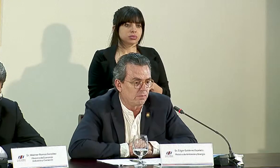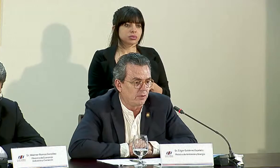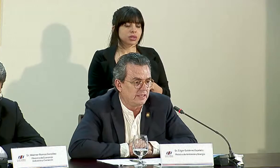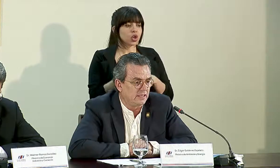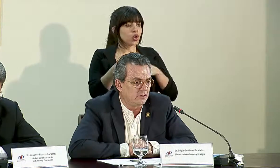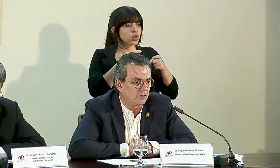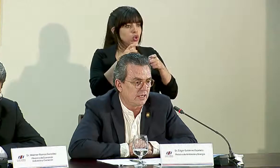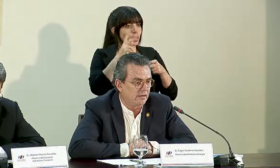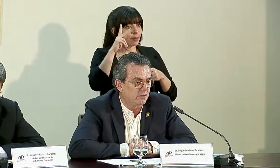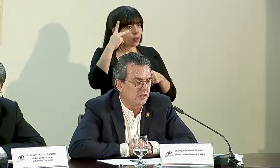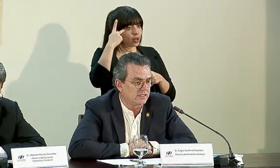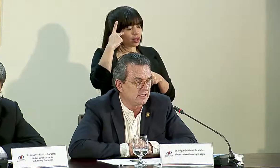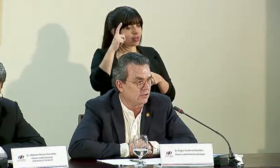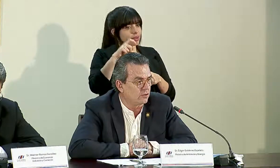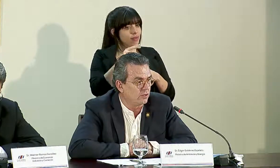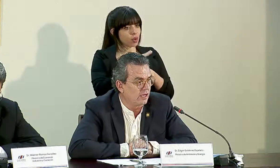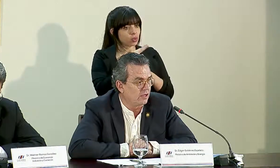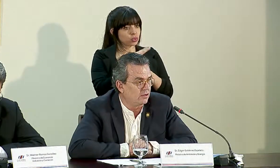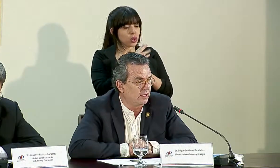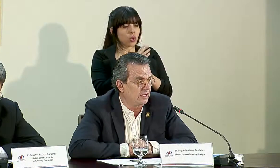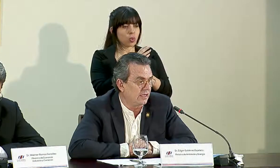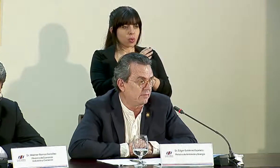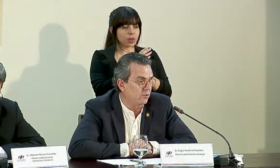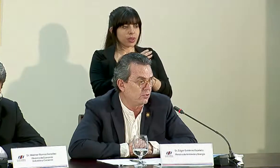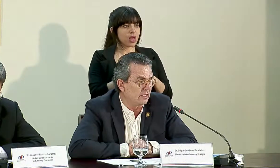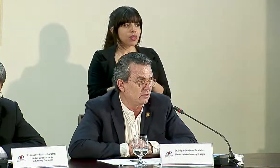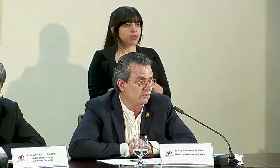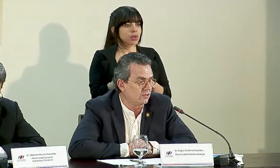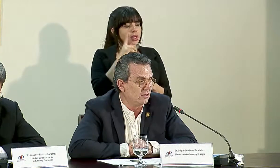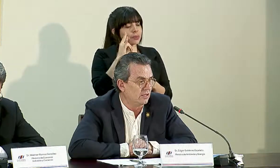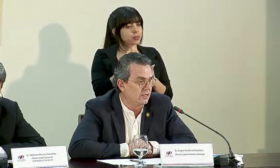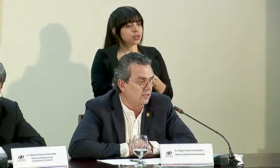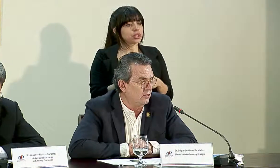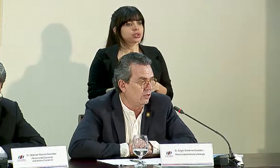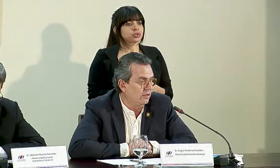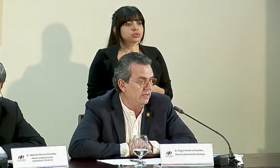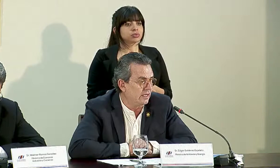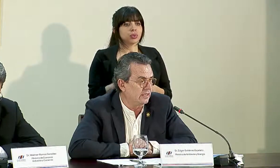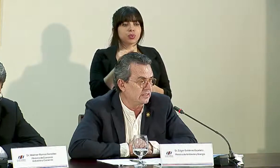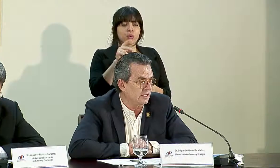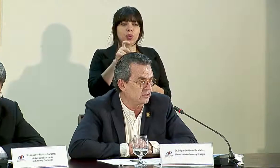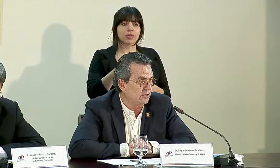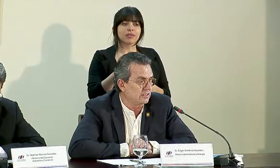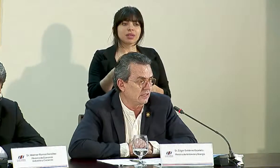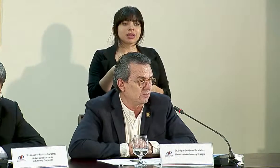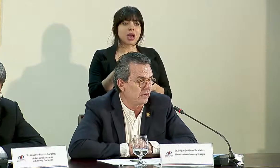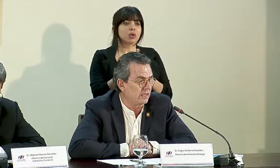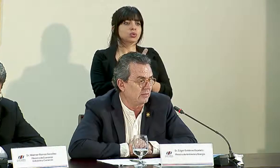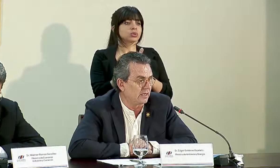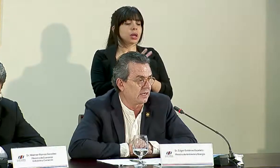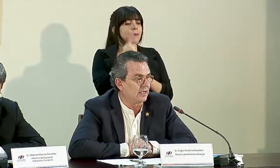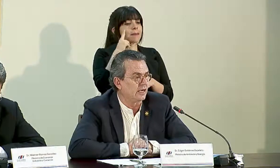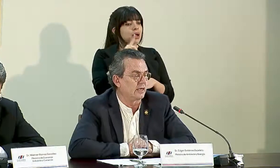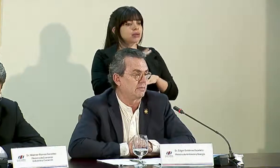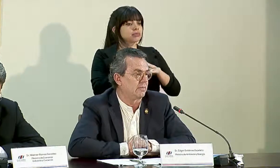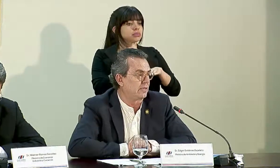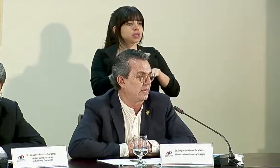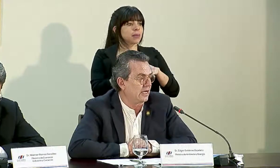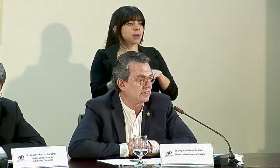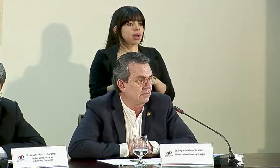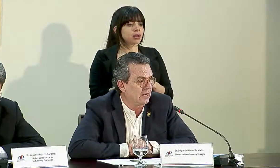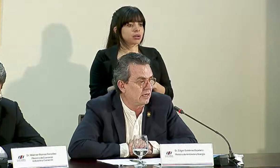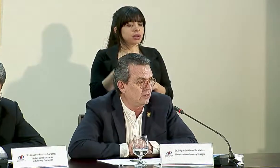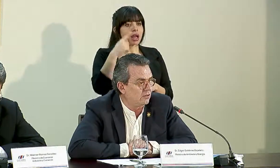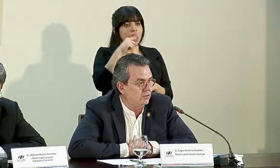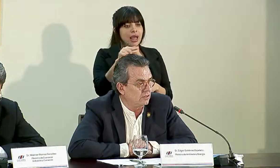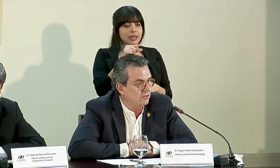del control político, que debe utilizarse con cuidado y que, por lo tanto, no deberían de estarse utilizando para llamar